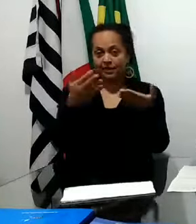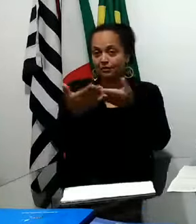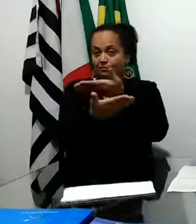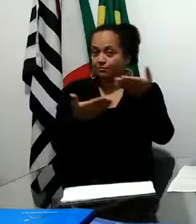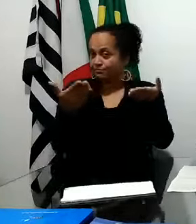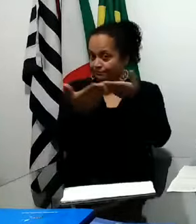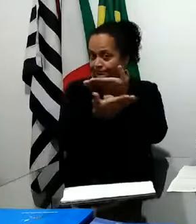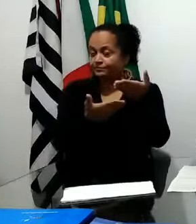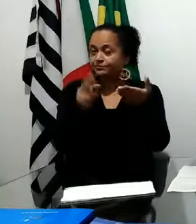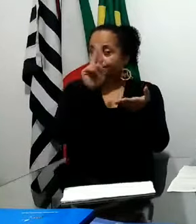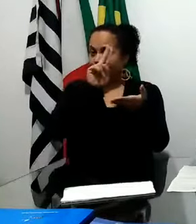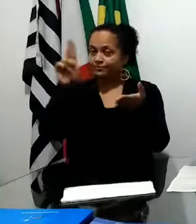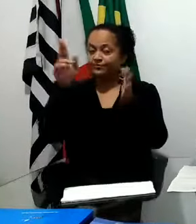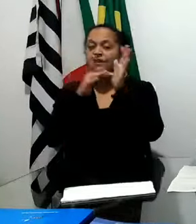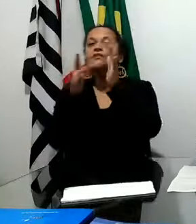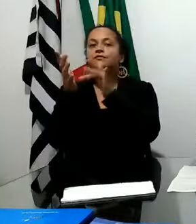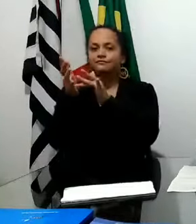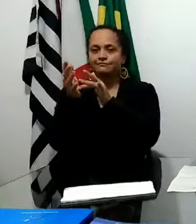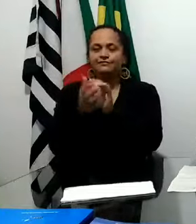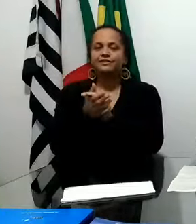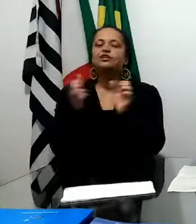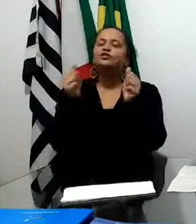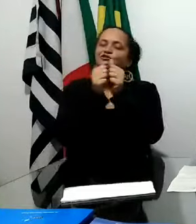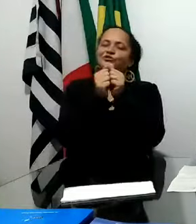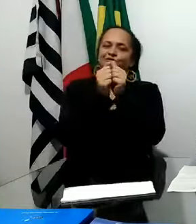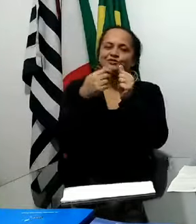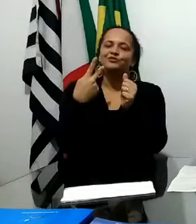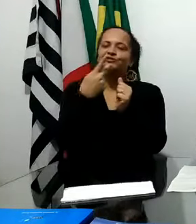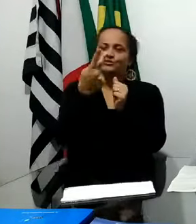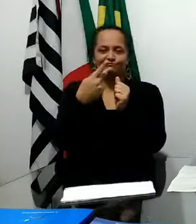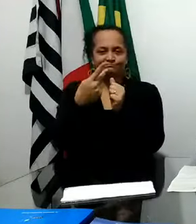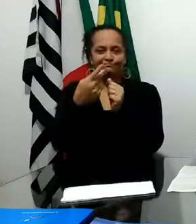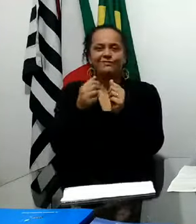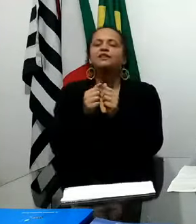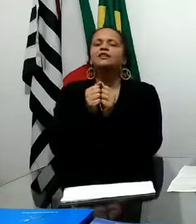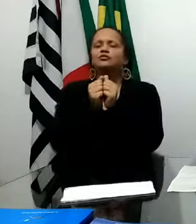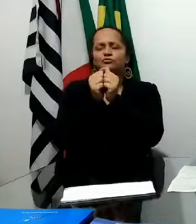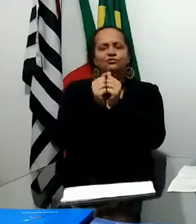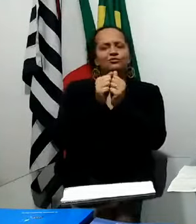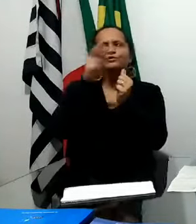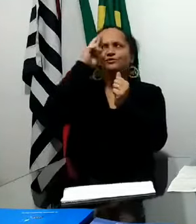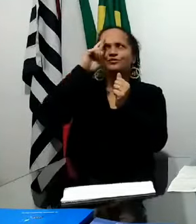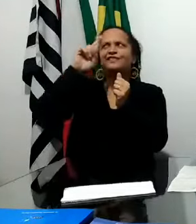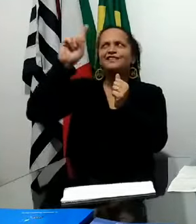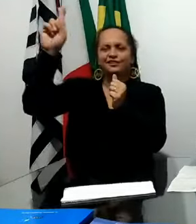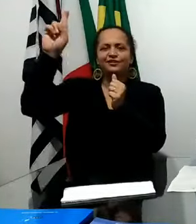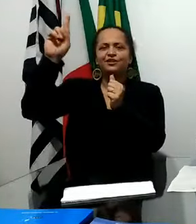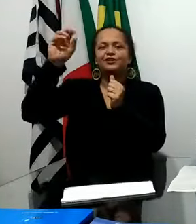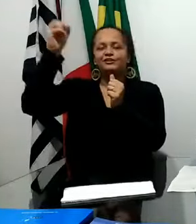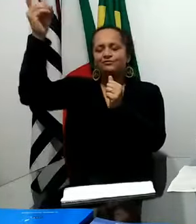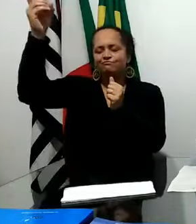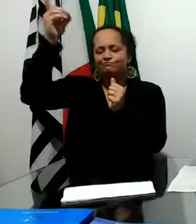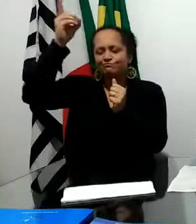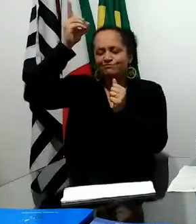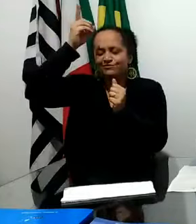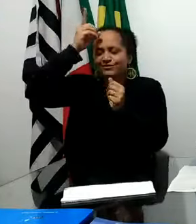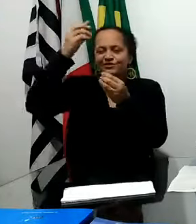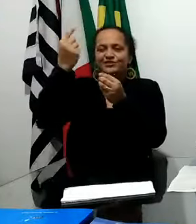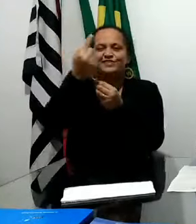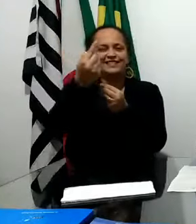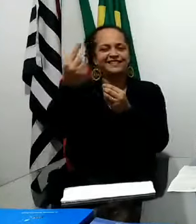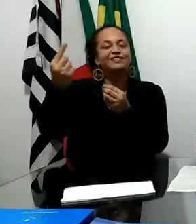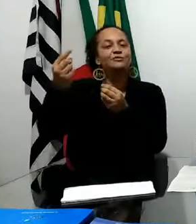bom? Em nome de Jesus, e estamos juntos. Vamos servir ao Senhor nos dons que o Senhor nos deu, nos concedeu.